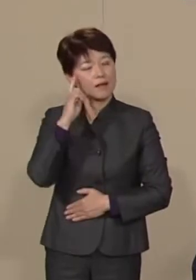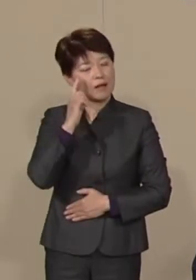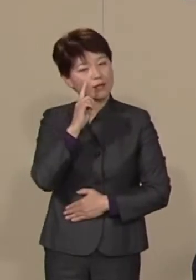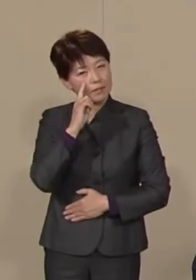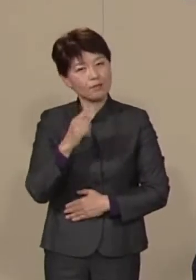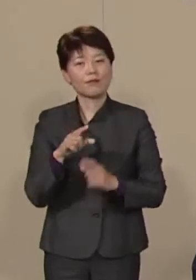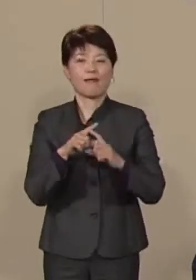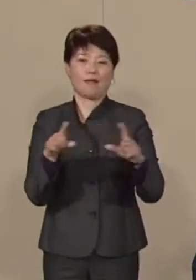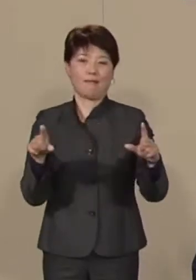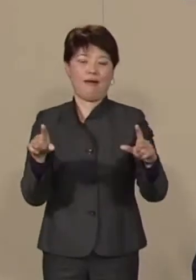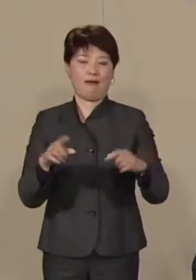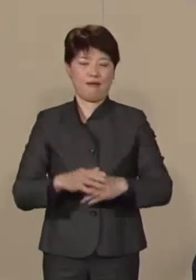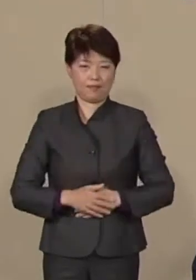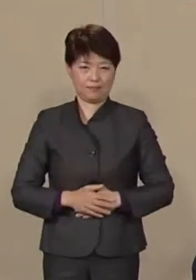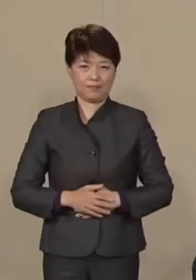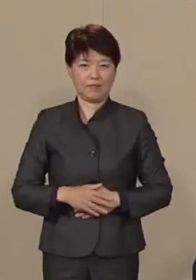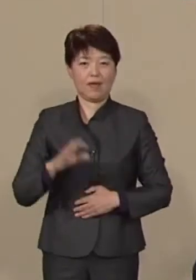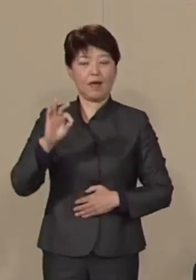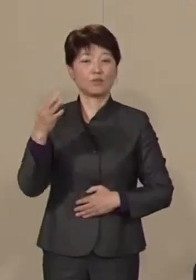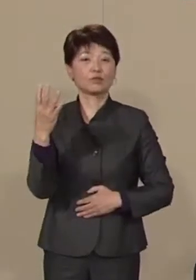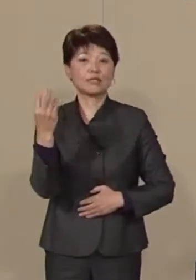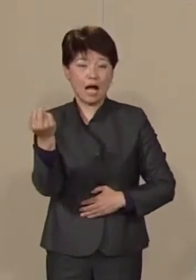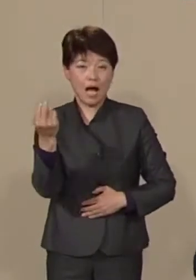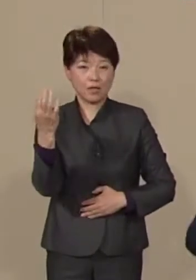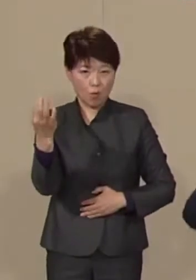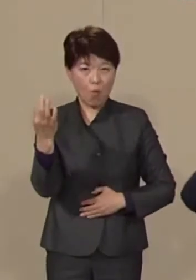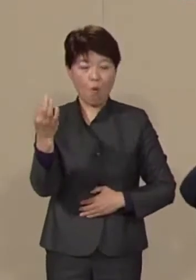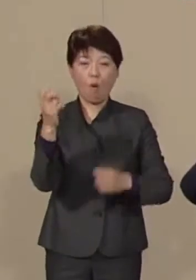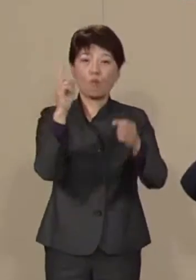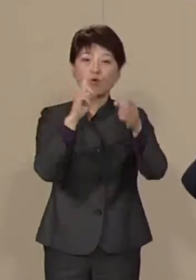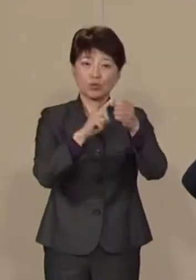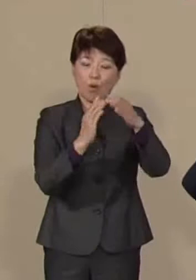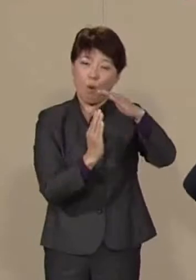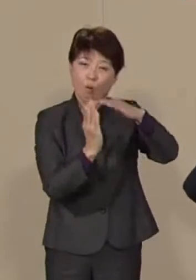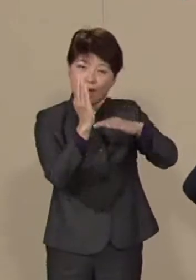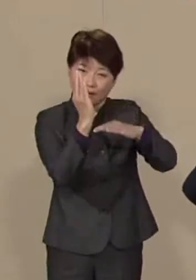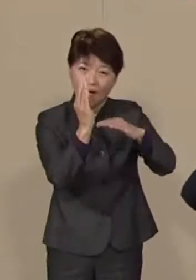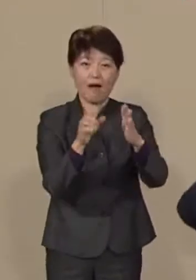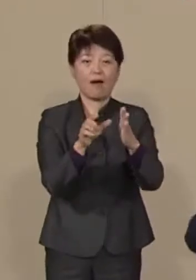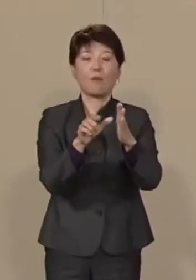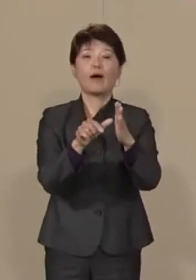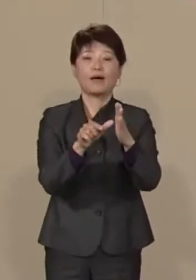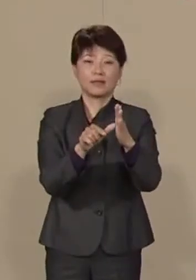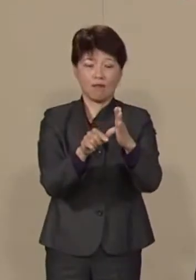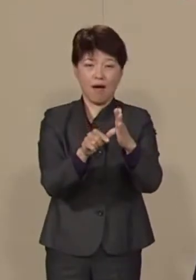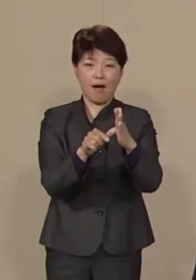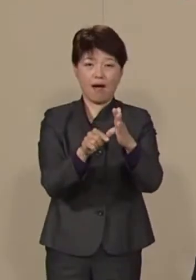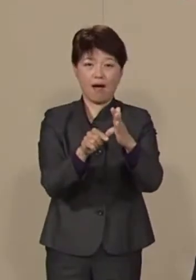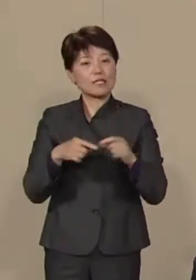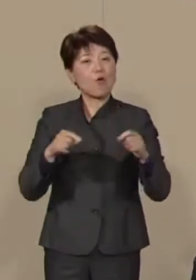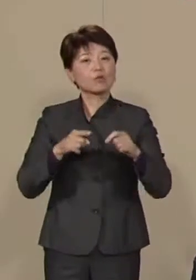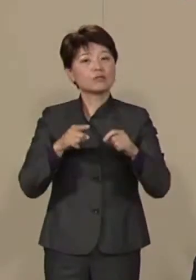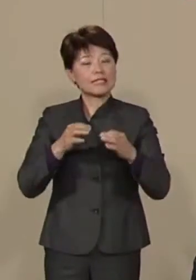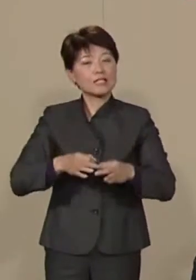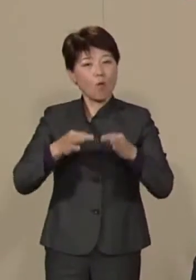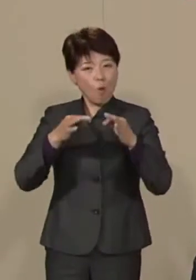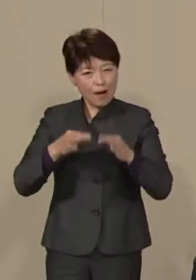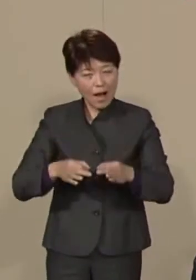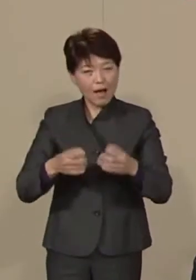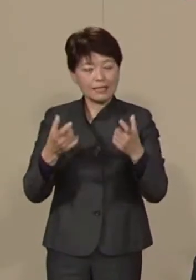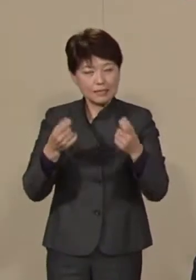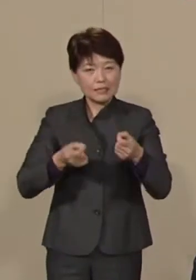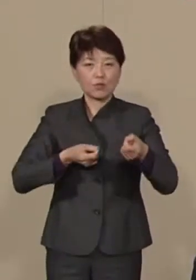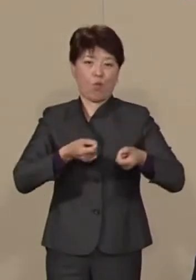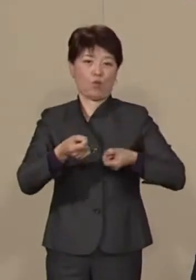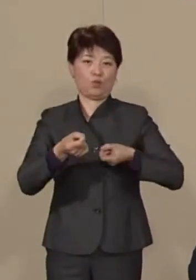なんですが物価目標というのはその物価目標もし超えていった場合は今度は中央銀行がちゃんとコントロールし